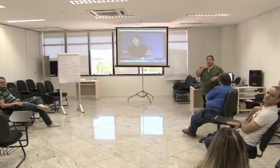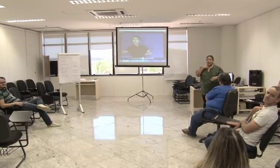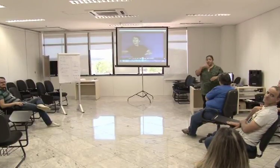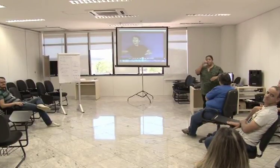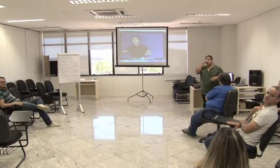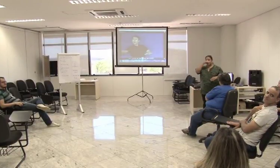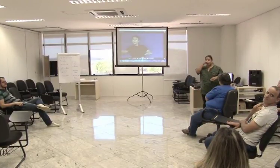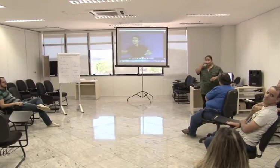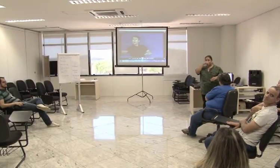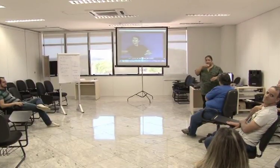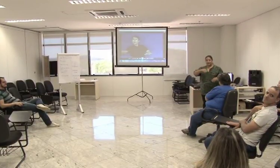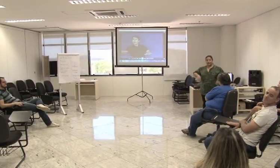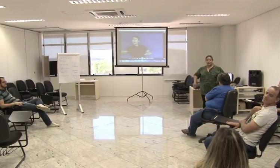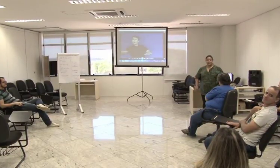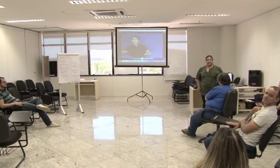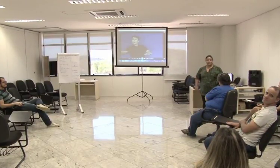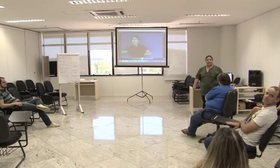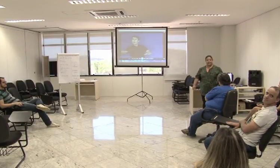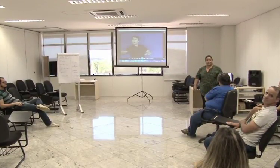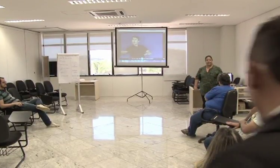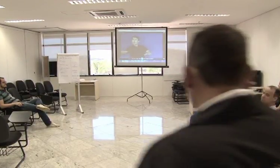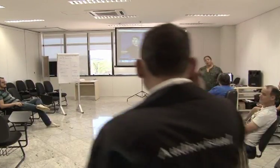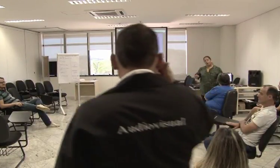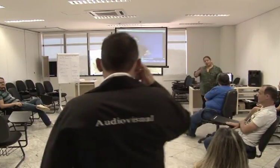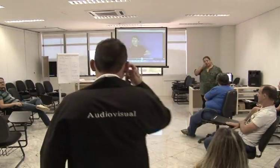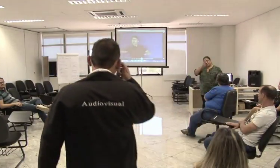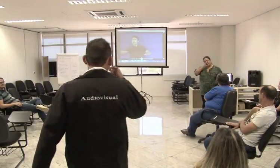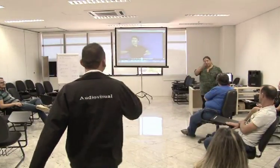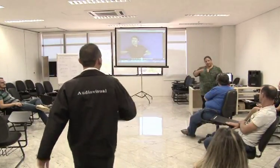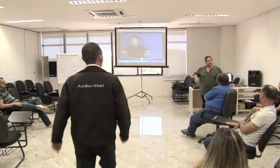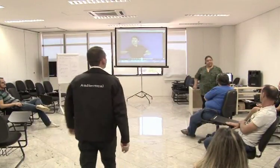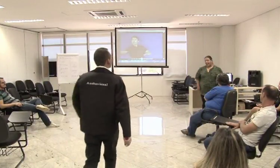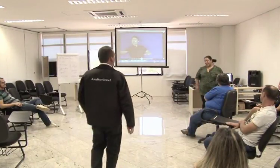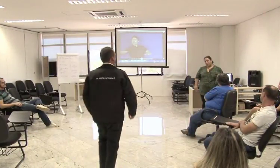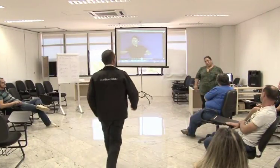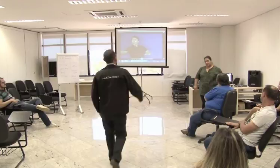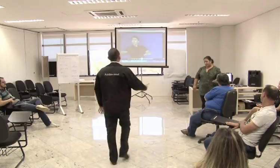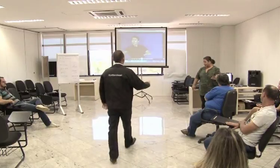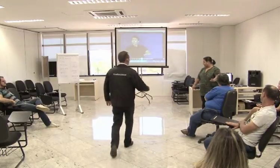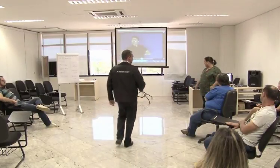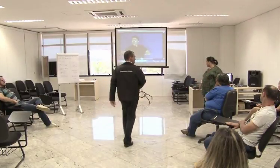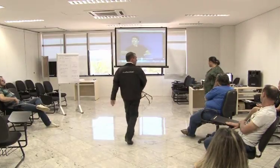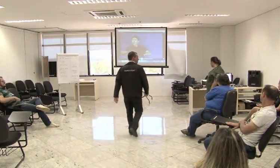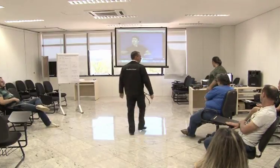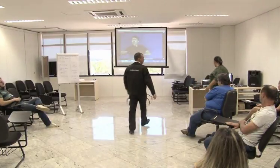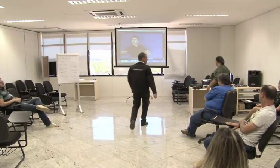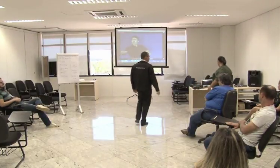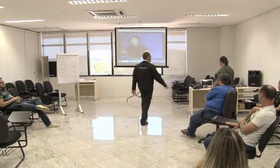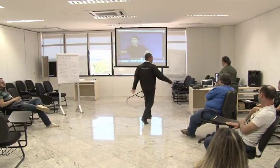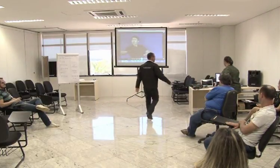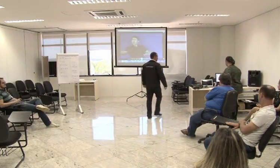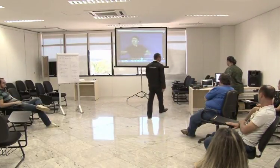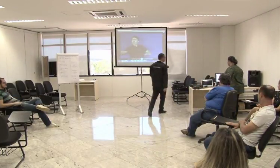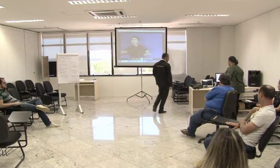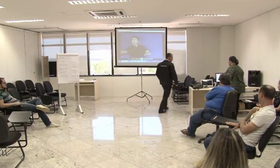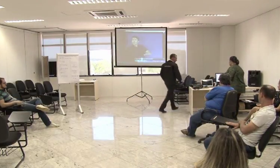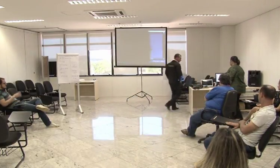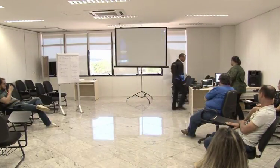eu abusada. Você quer cadeira ou abusada? Quer não, amor, pode ficar. Eu vou botar o outro agora, eles vão fazer.